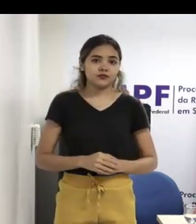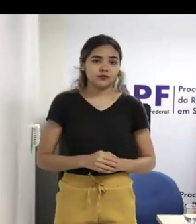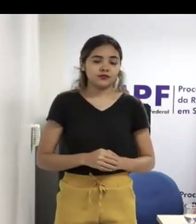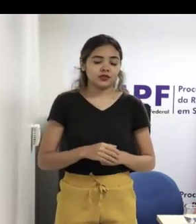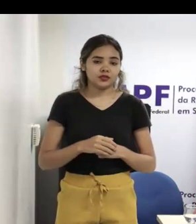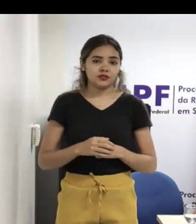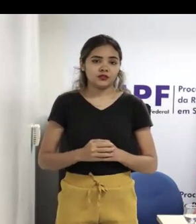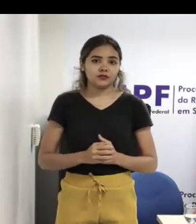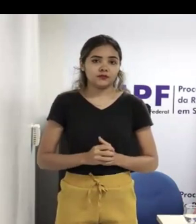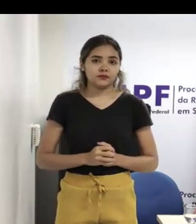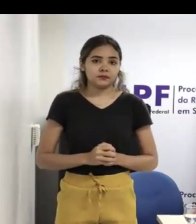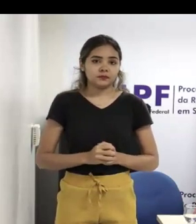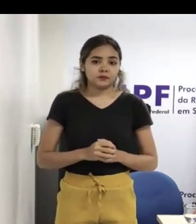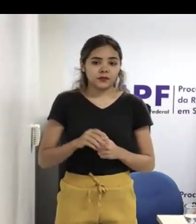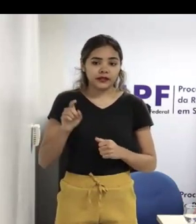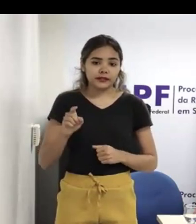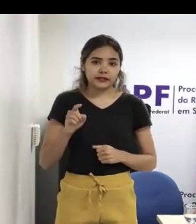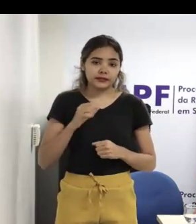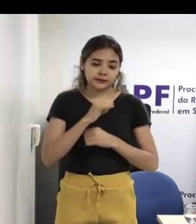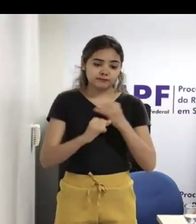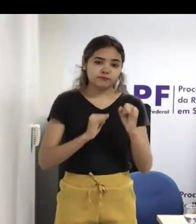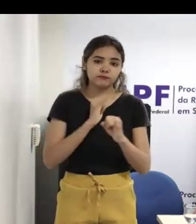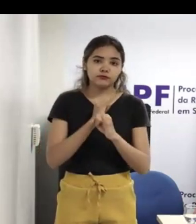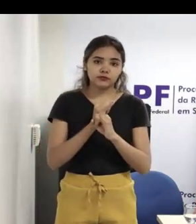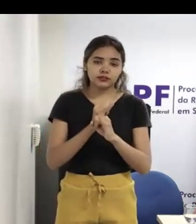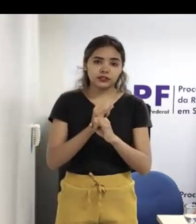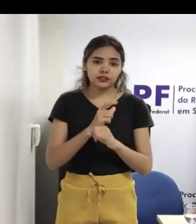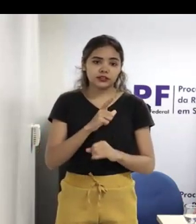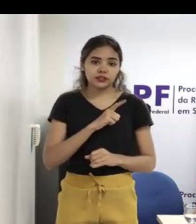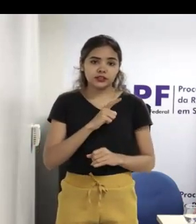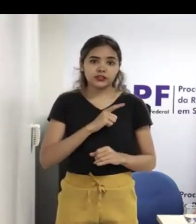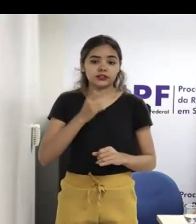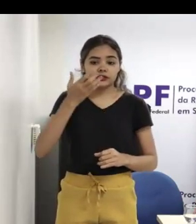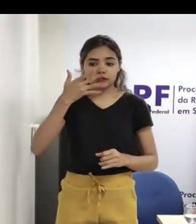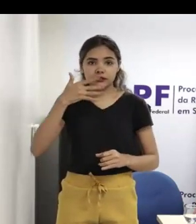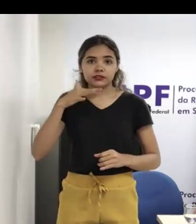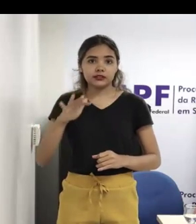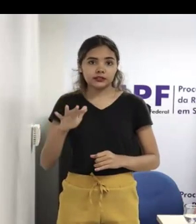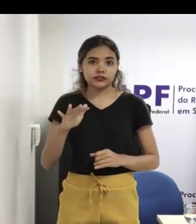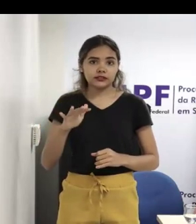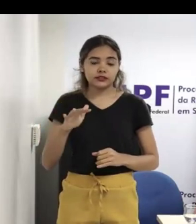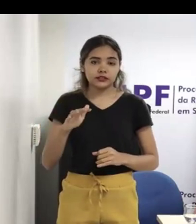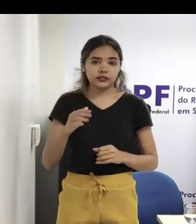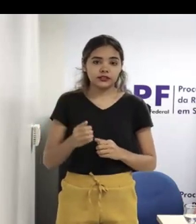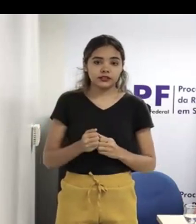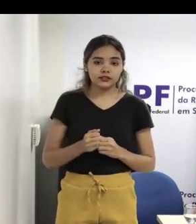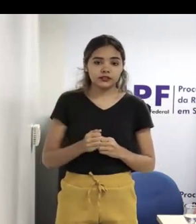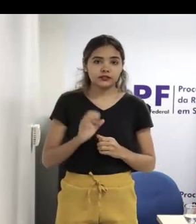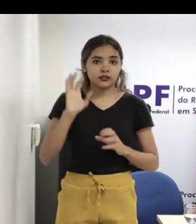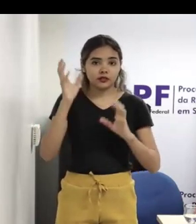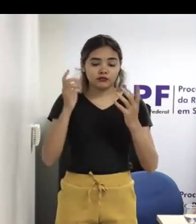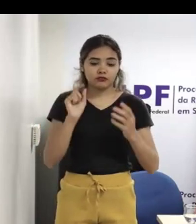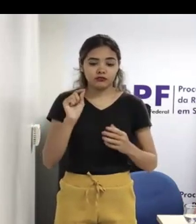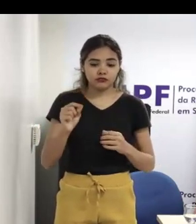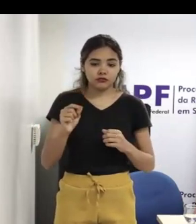e o que acontecia nesses sites crianças crianças entravam para se despirem fazerem